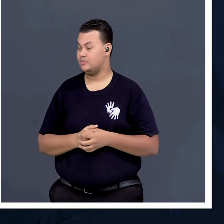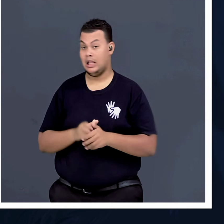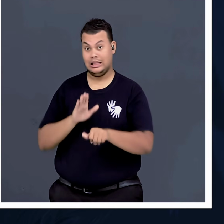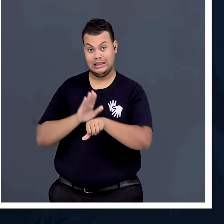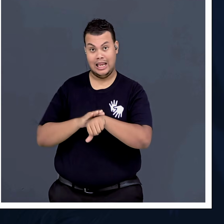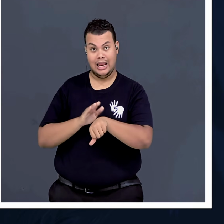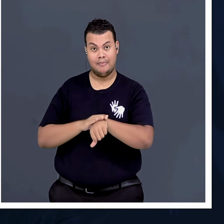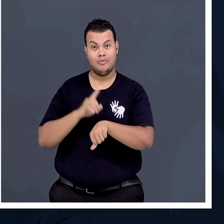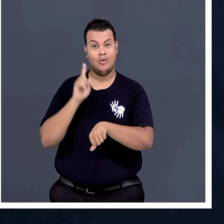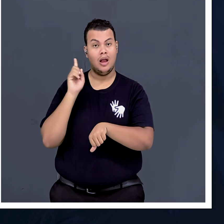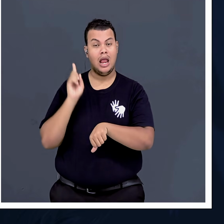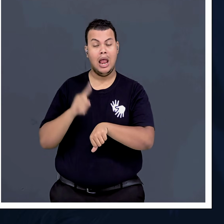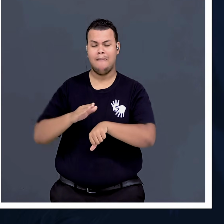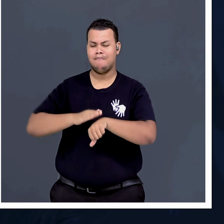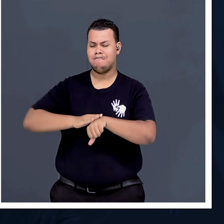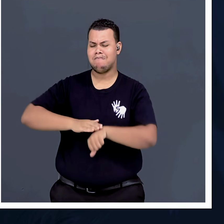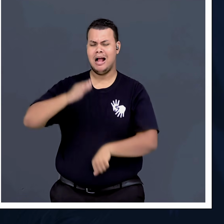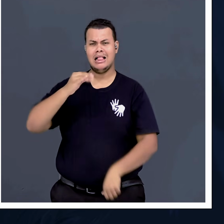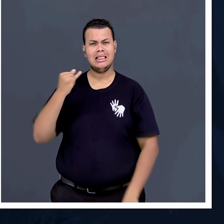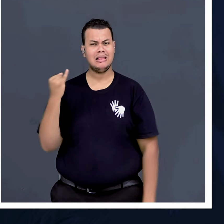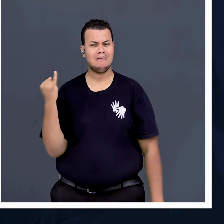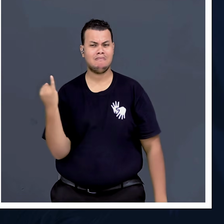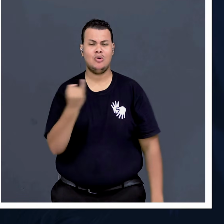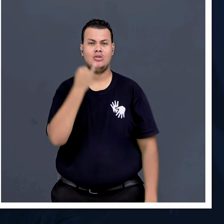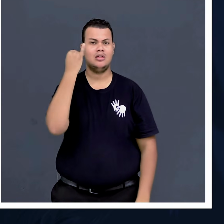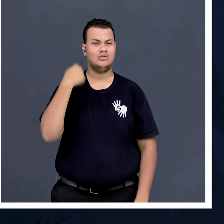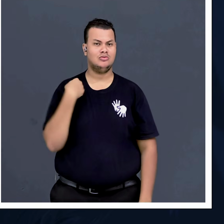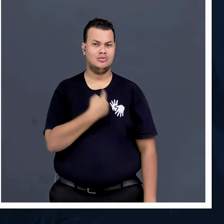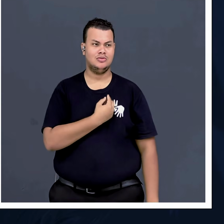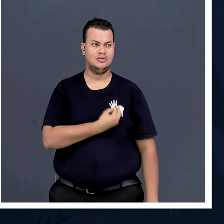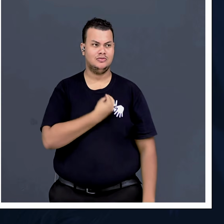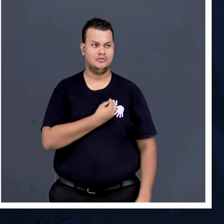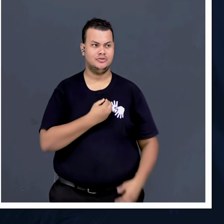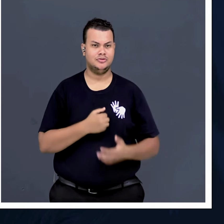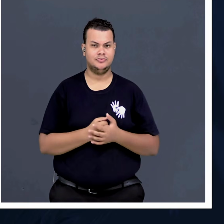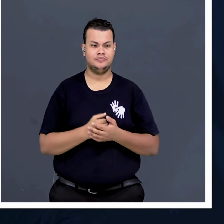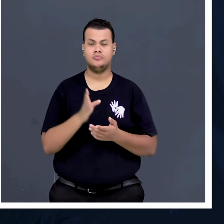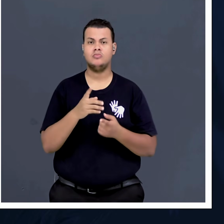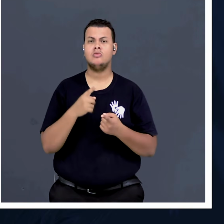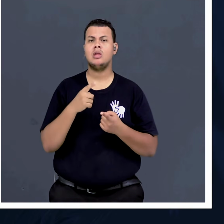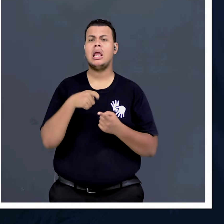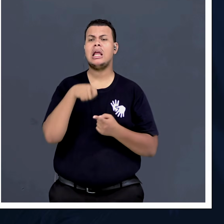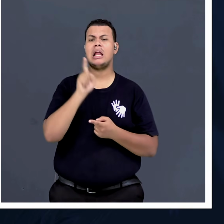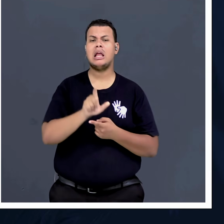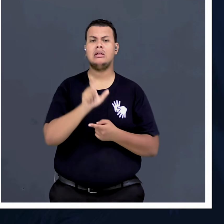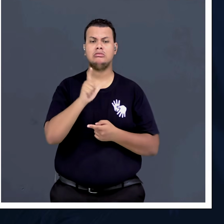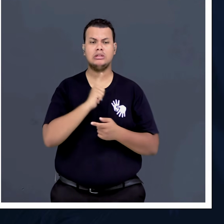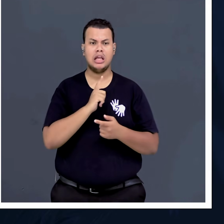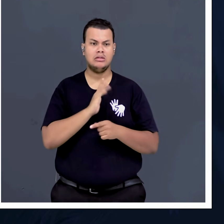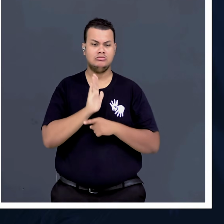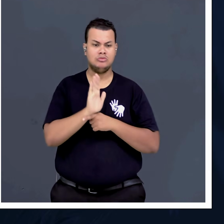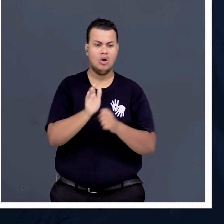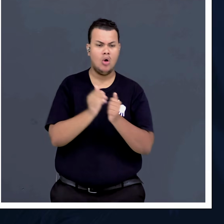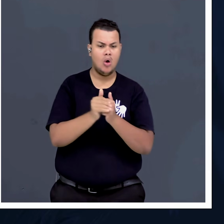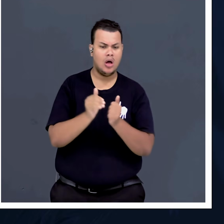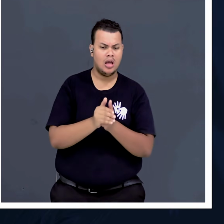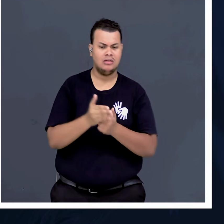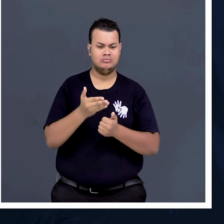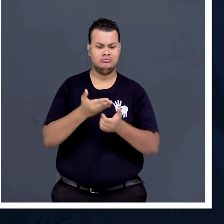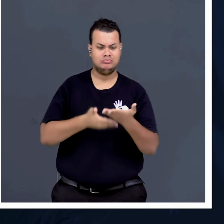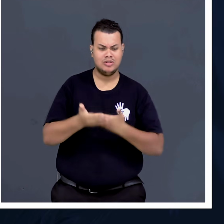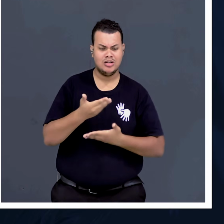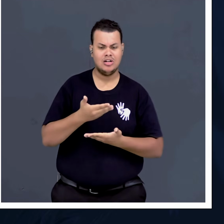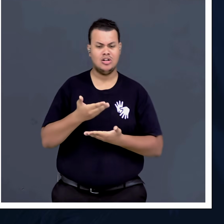Tempo é o nosso recurso mais precioso. Por quem nós estamos orando de novo, fazendo